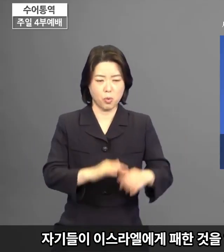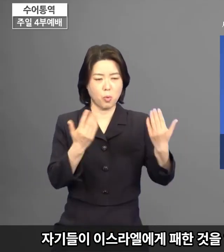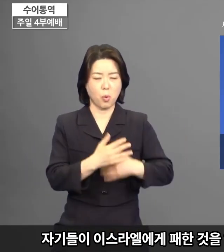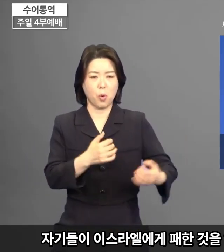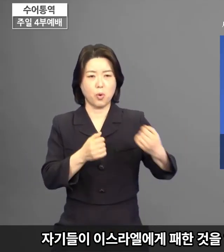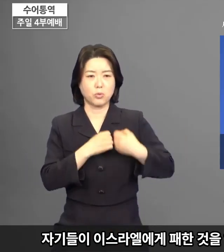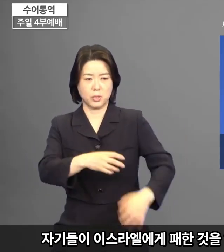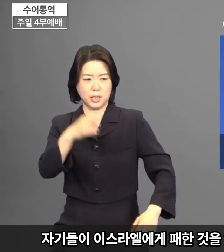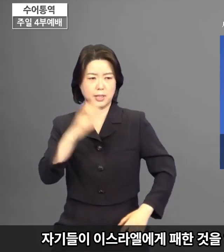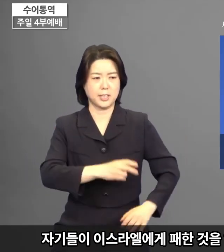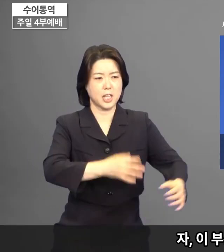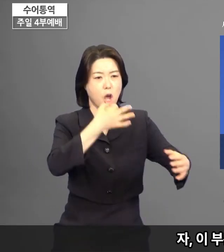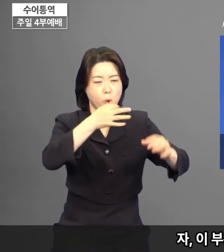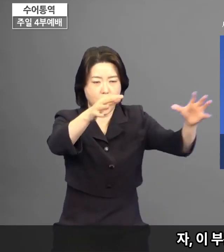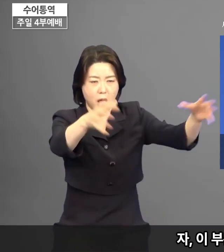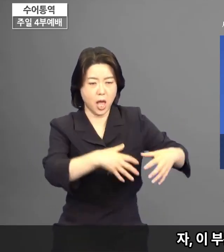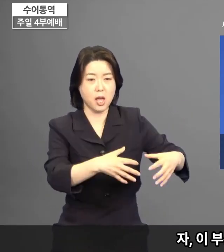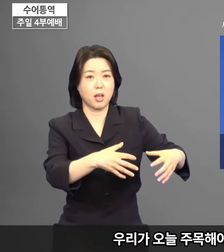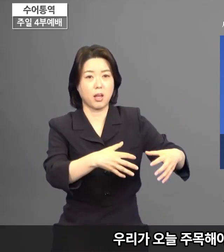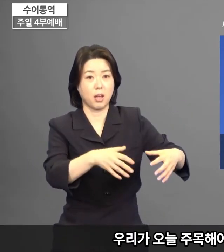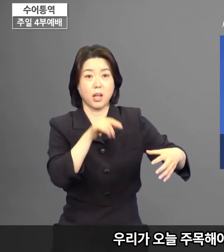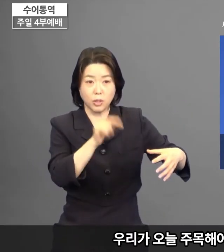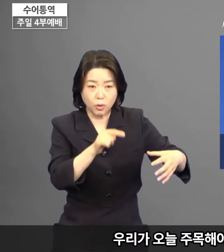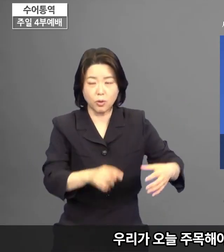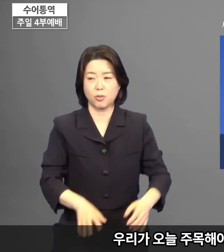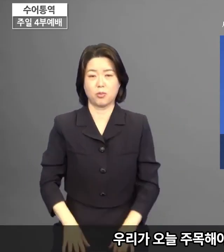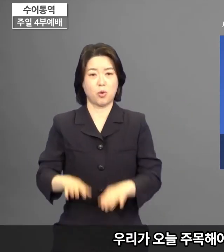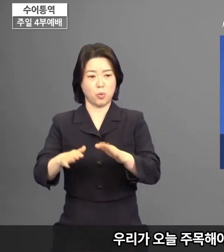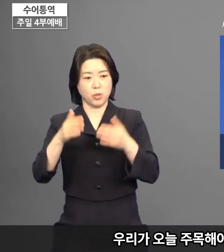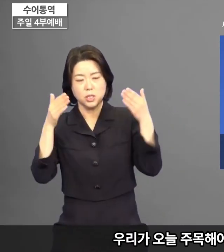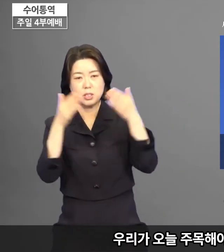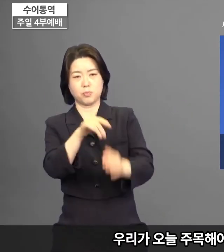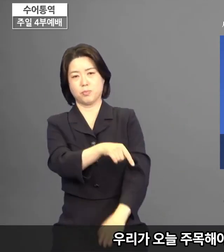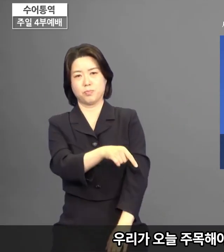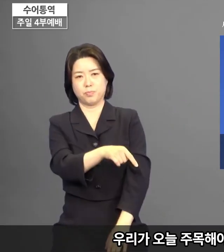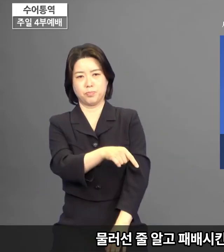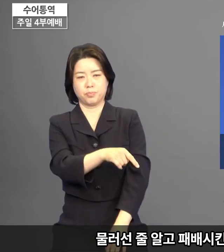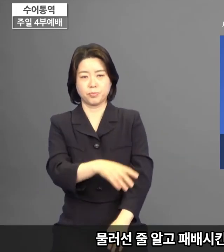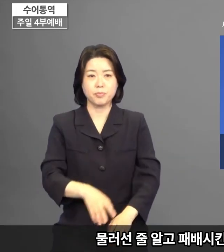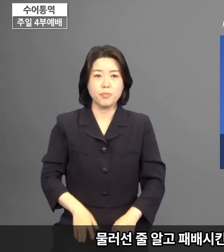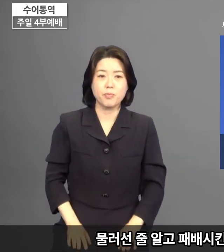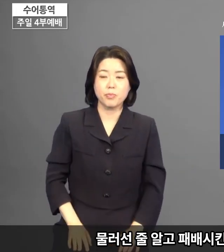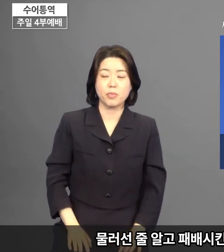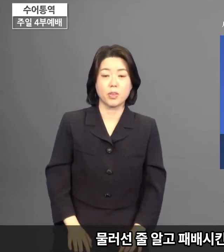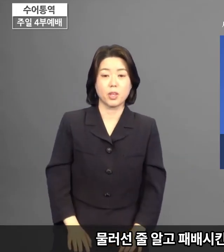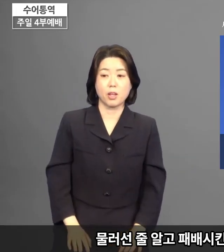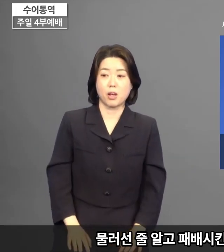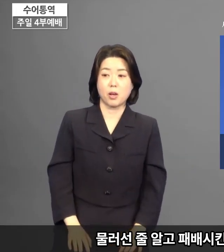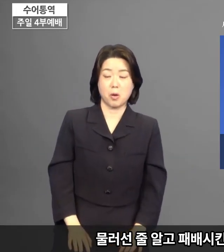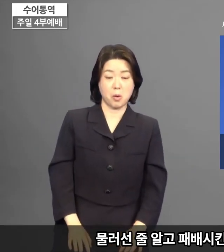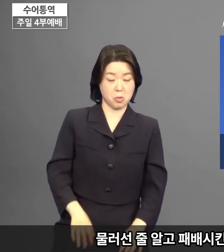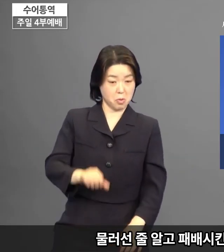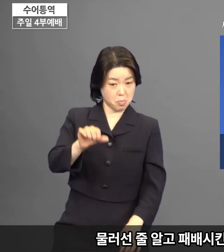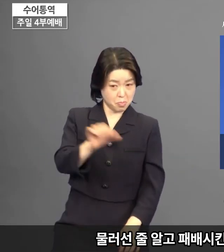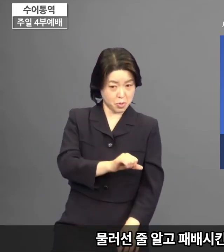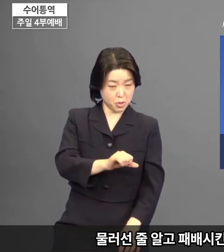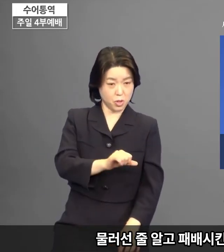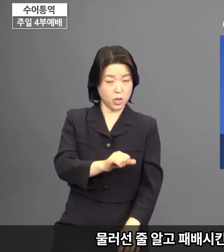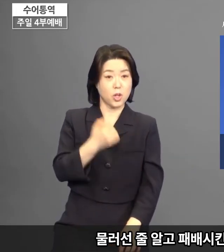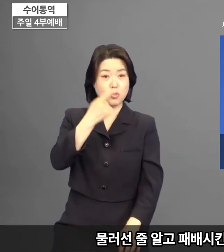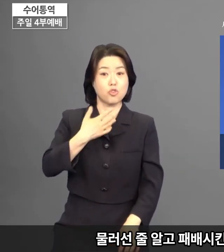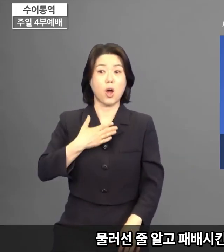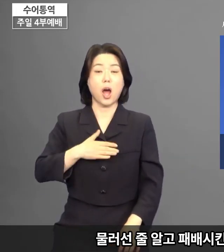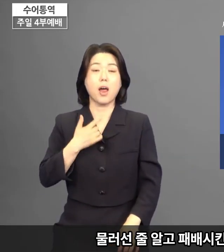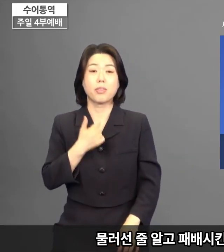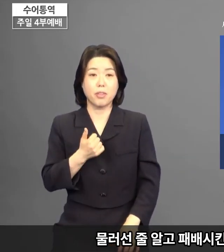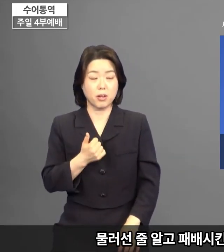다시 집결시켰다. 자, 이 부분입니다. 우리가 오늘 주목해야 될 부분이 이거예요. 물러선 줄 알고 패배시킨 줄